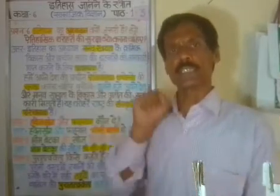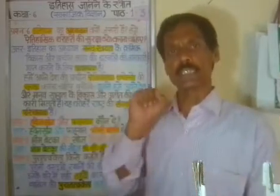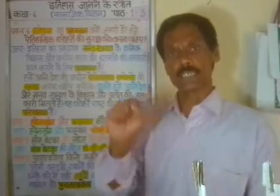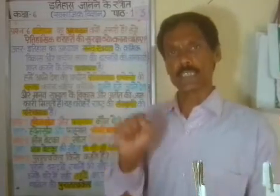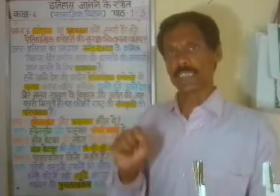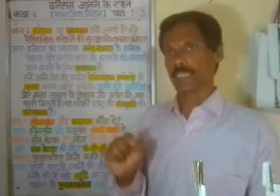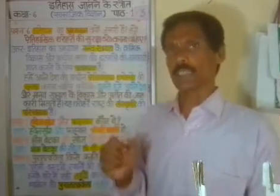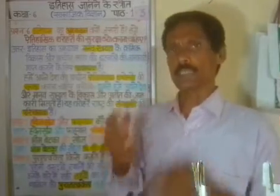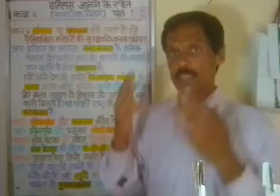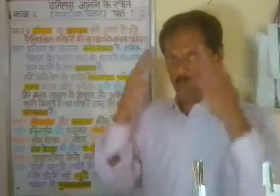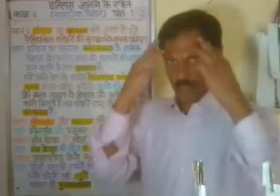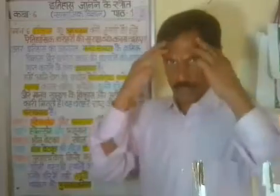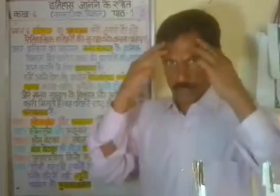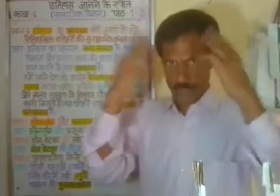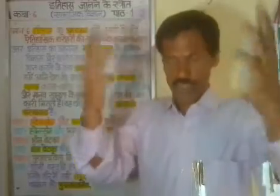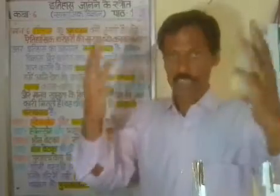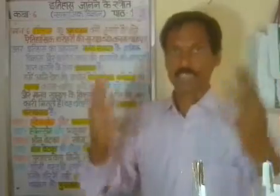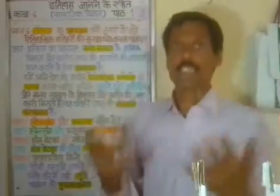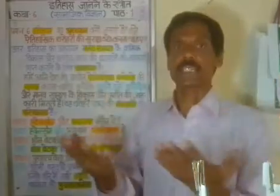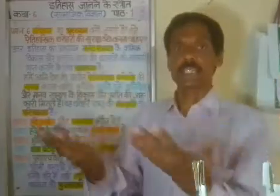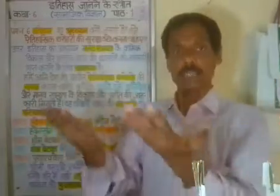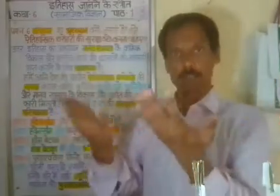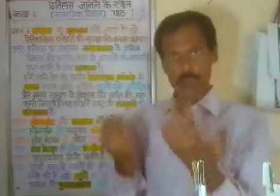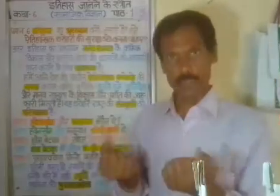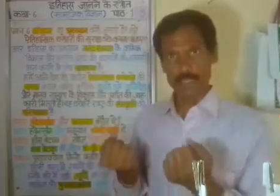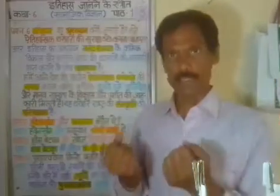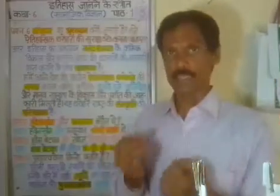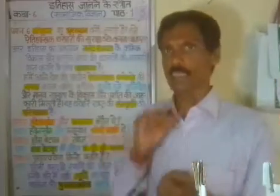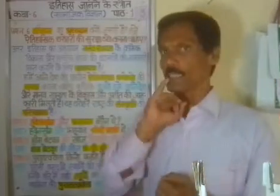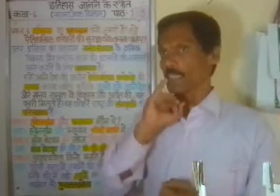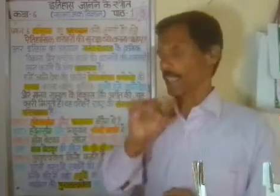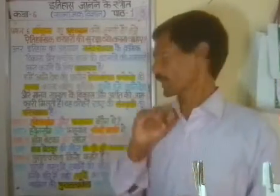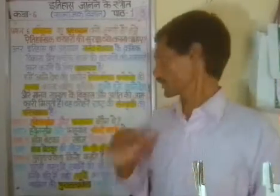अतीत की जानकारी मिलती है।